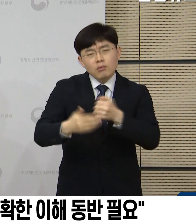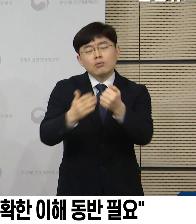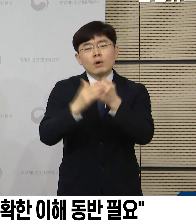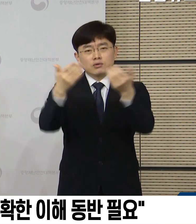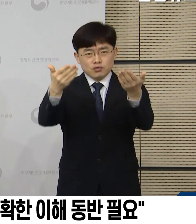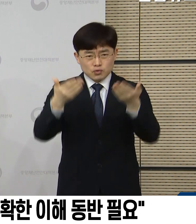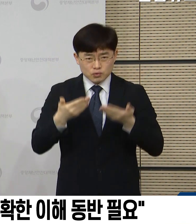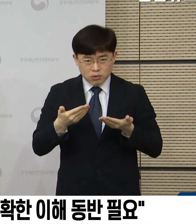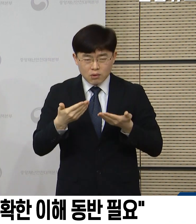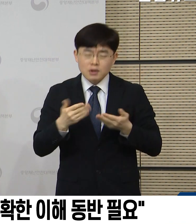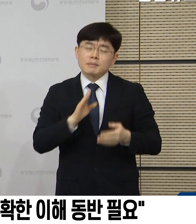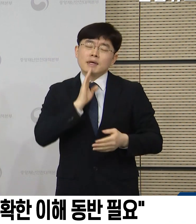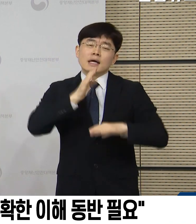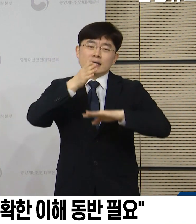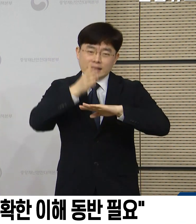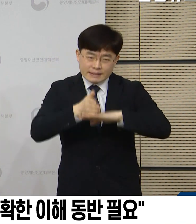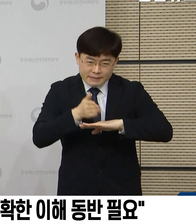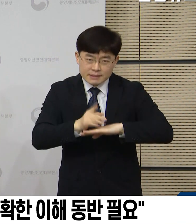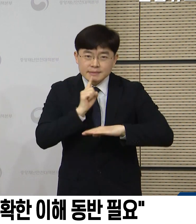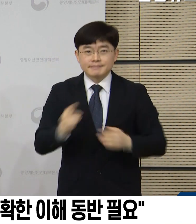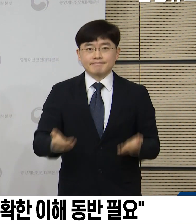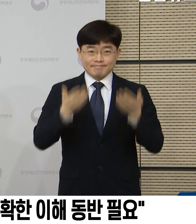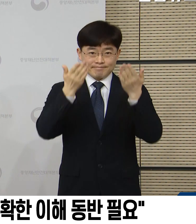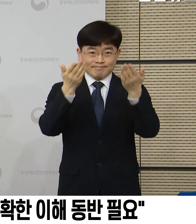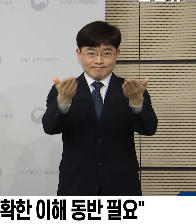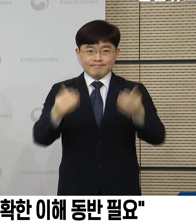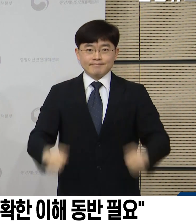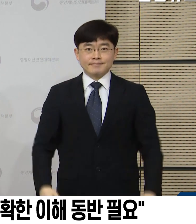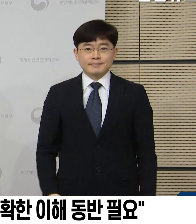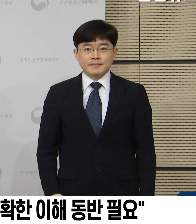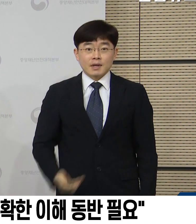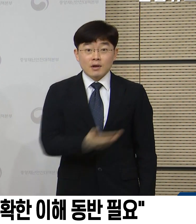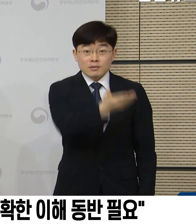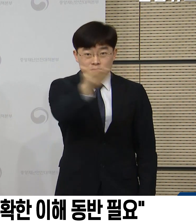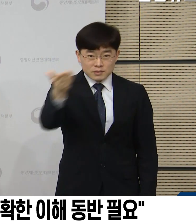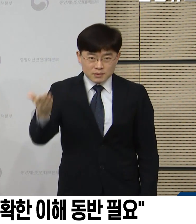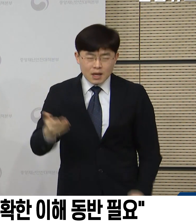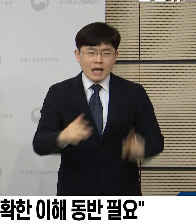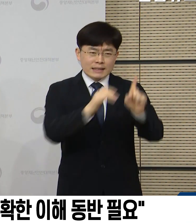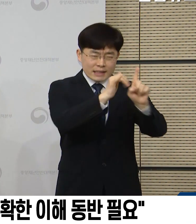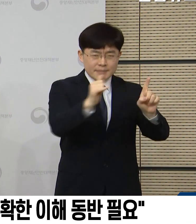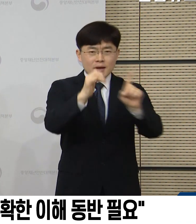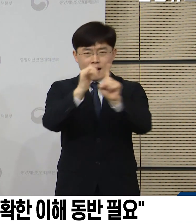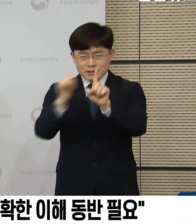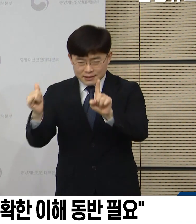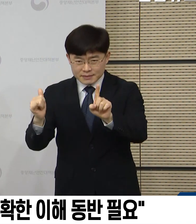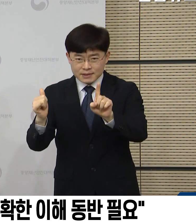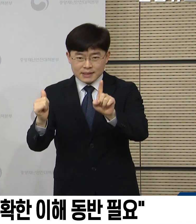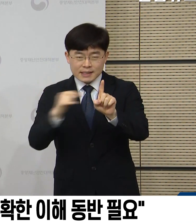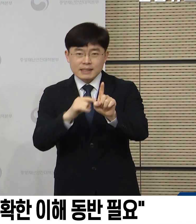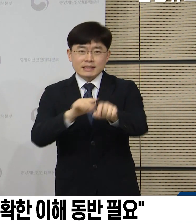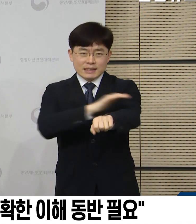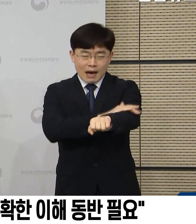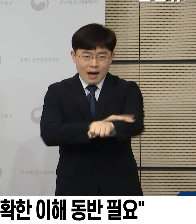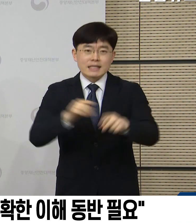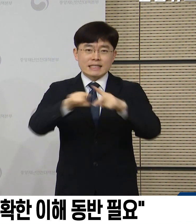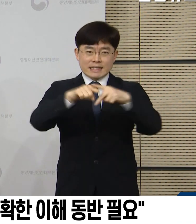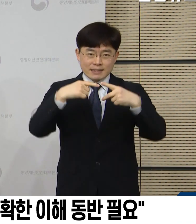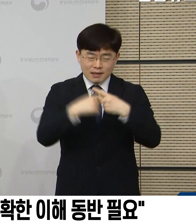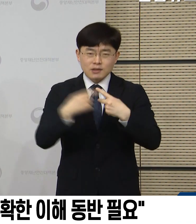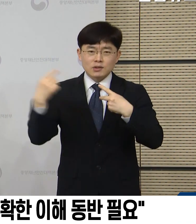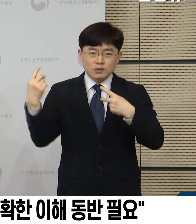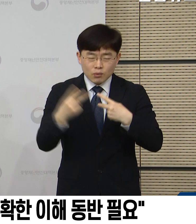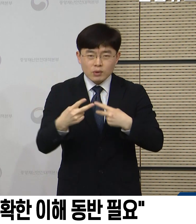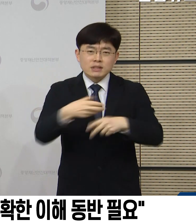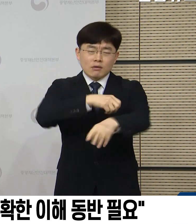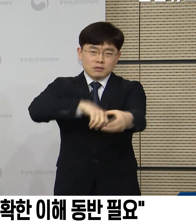점에 깊은 감사를 드리며 국민 개개인의 방역조치 필요성에 대한 정확한 이해와 적극적인